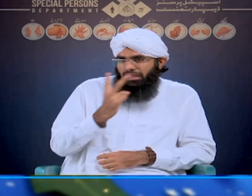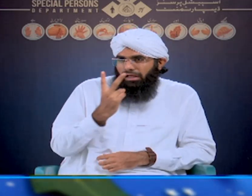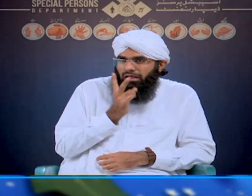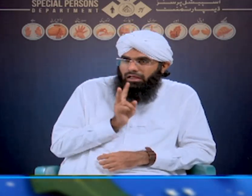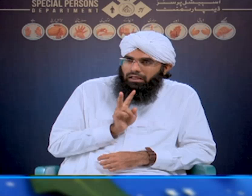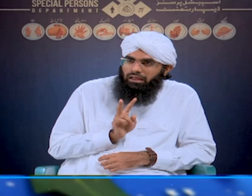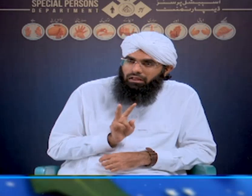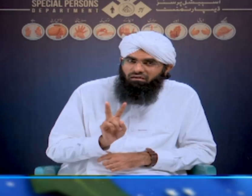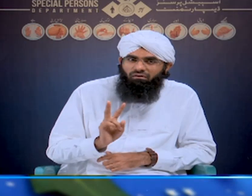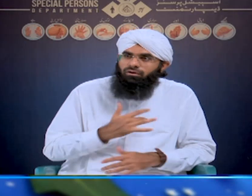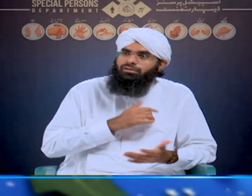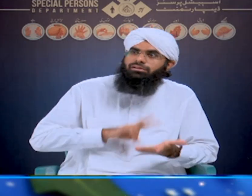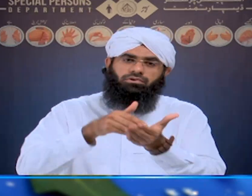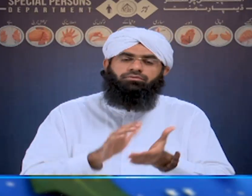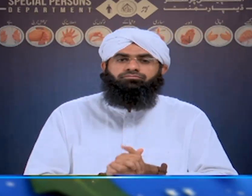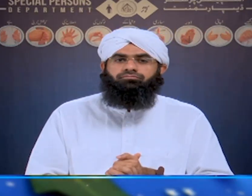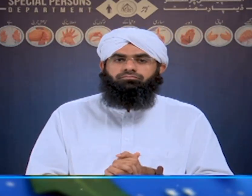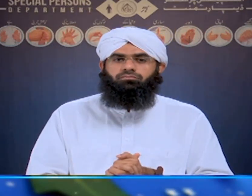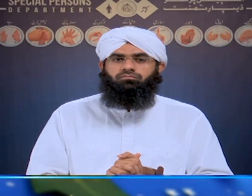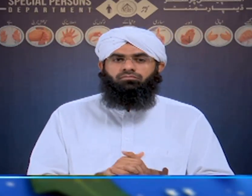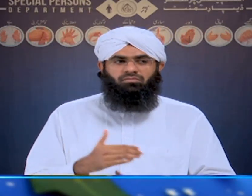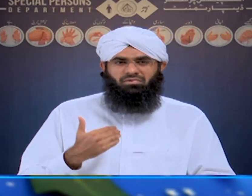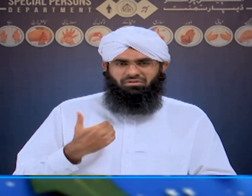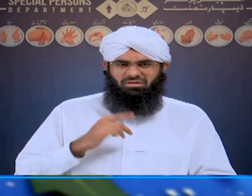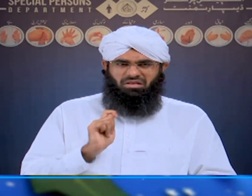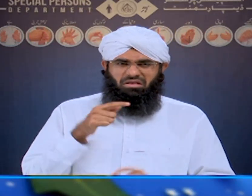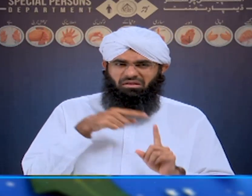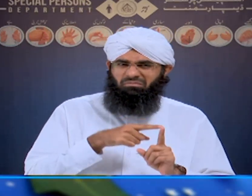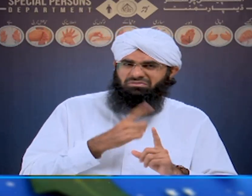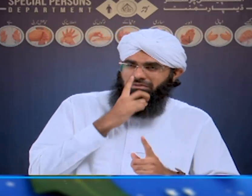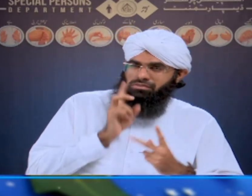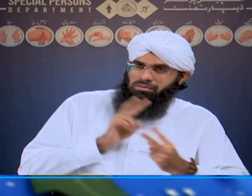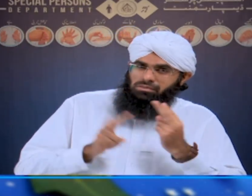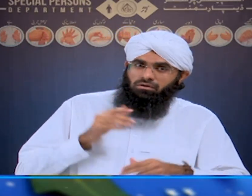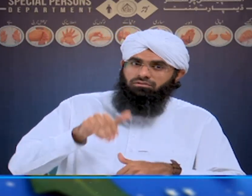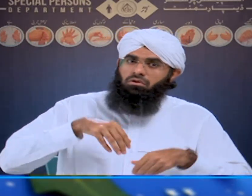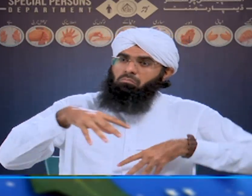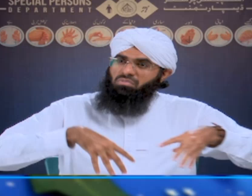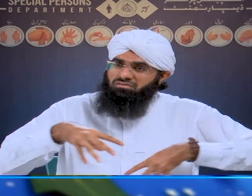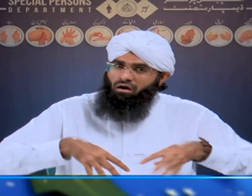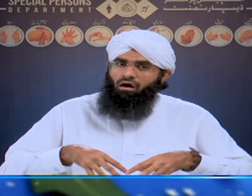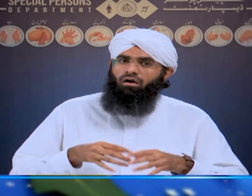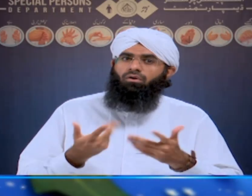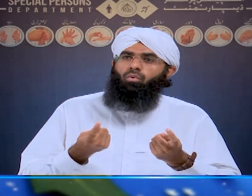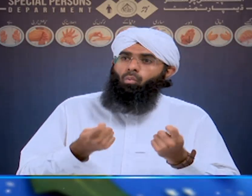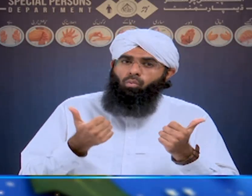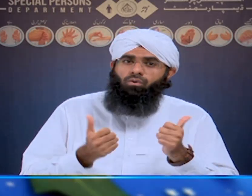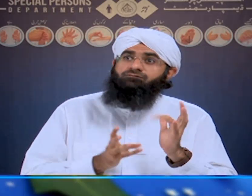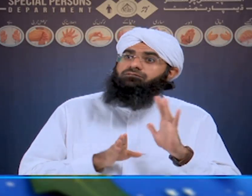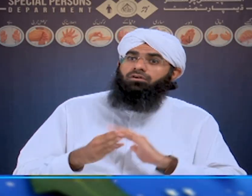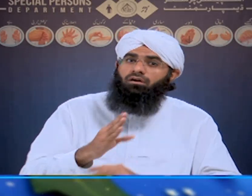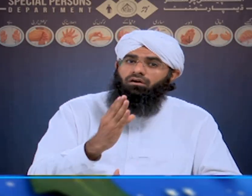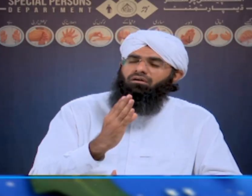تکتے نہیں انہیں چین نہیں آتا. اپنے اس مضموم مقصد کے حصول کی خاطر بازاروں, شاپنگ سینٹروں, تفریح